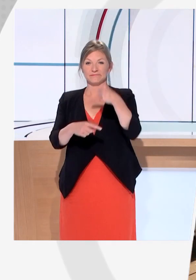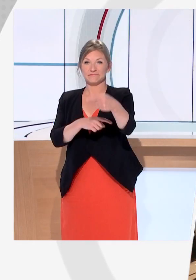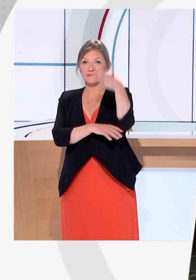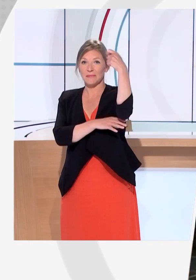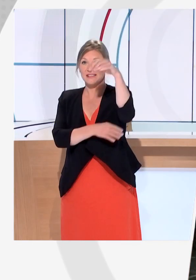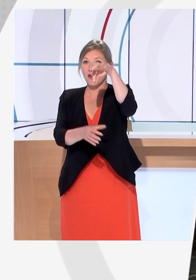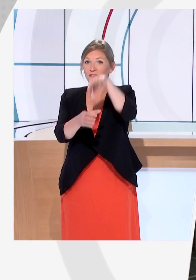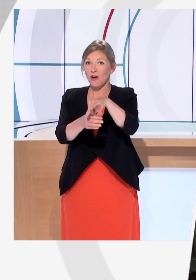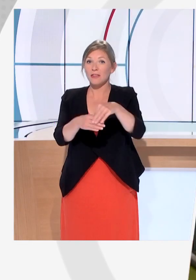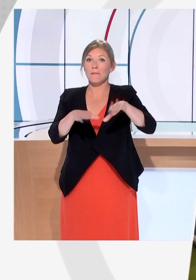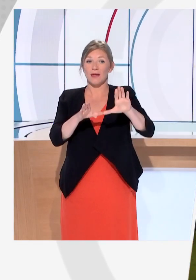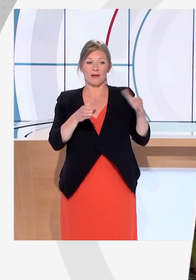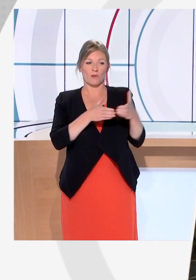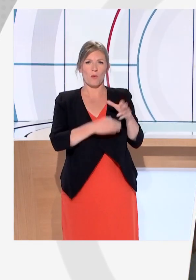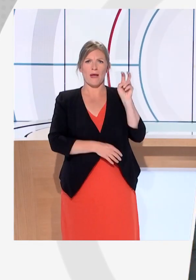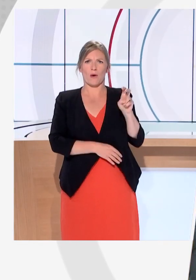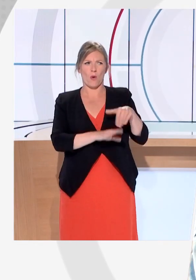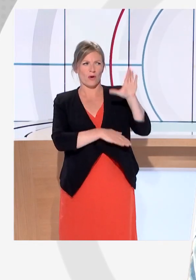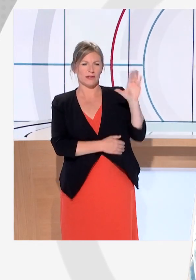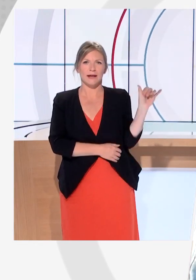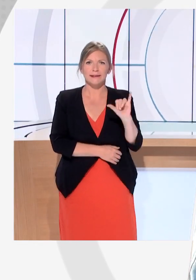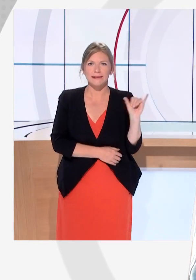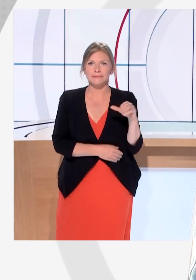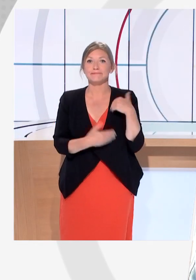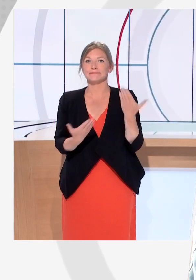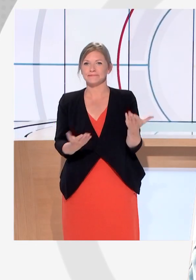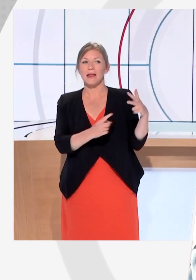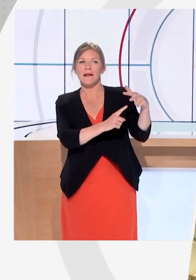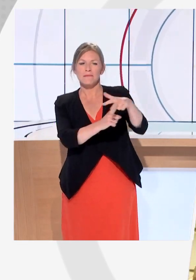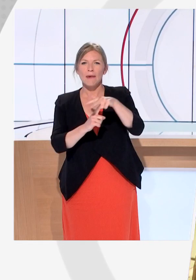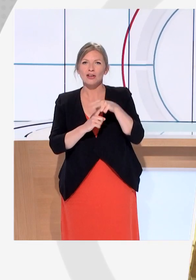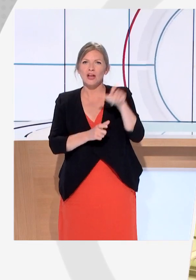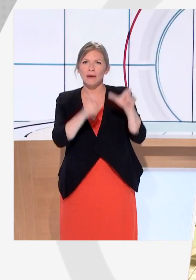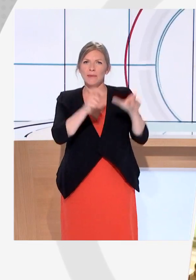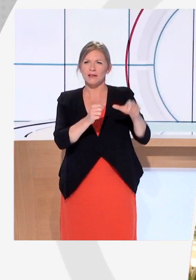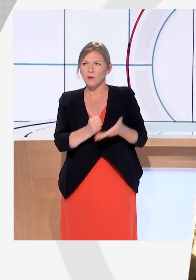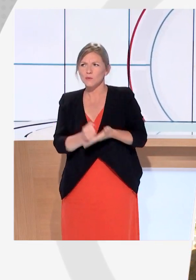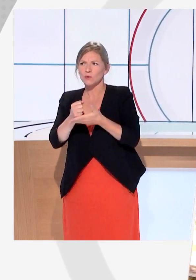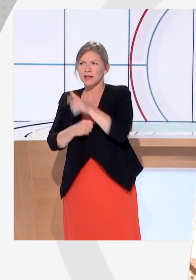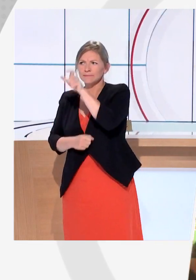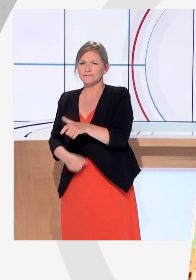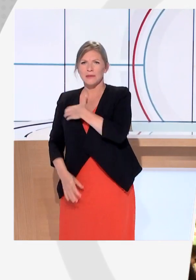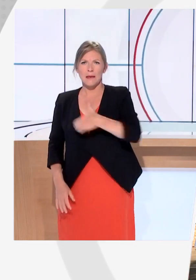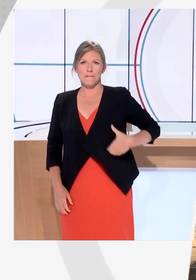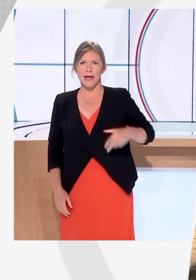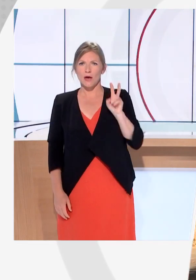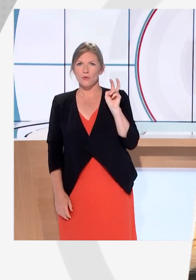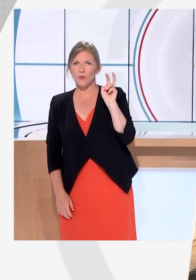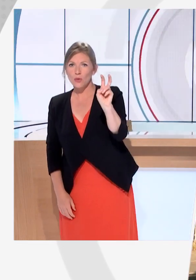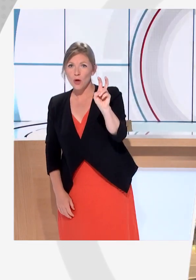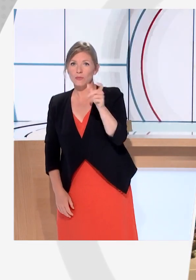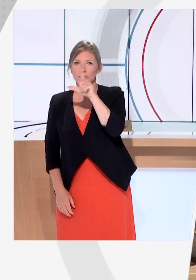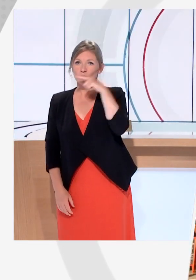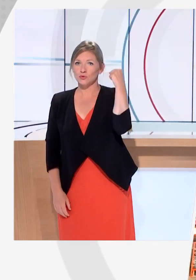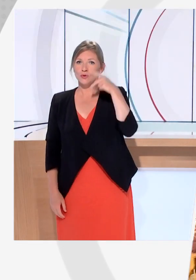Qui sera le candidat écologiste à la prochaine présidentielle? Sur ce marché, ces militants soutiennent Éric Piolle, le maire